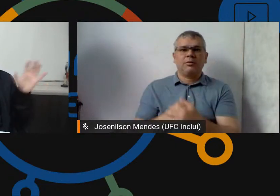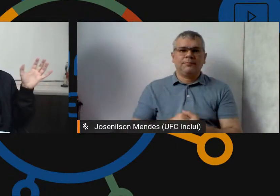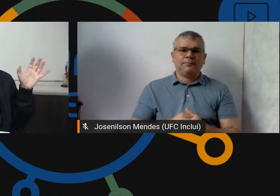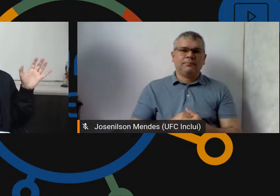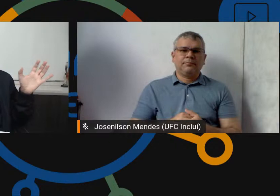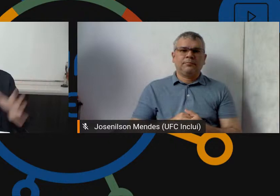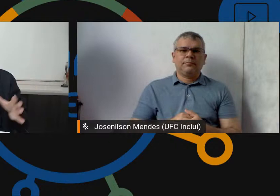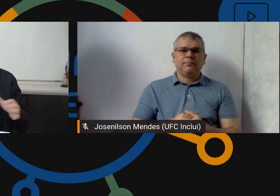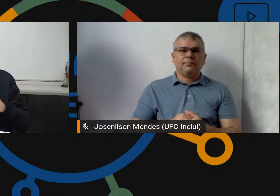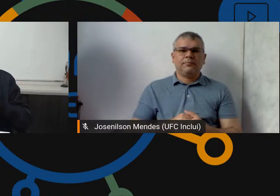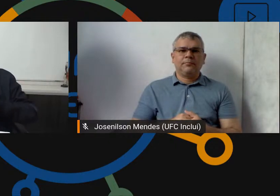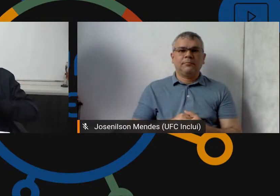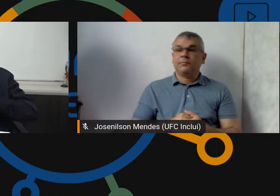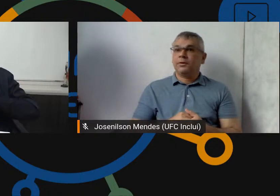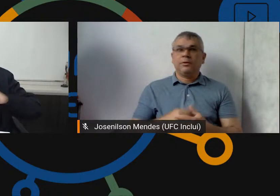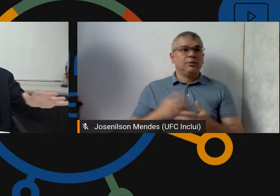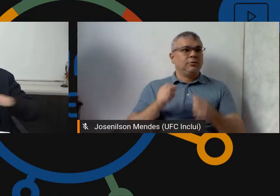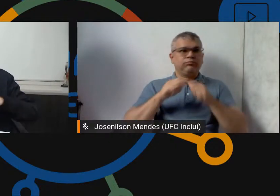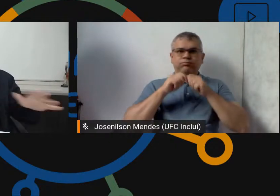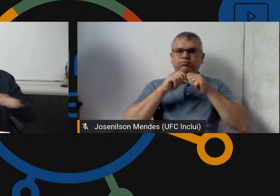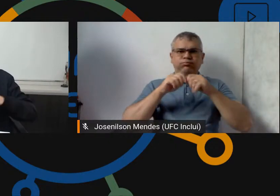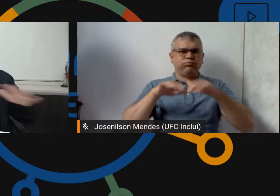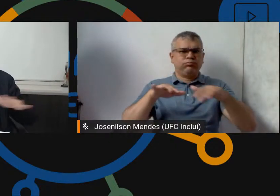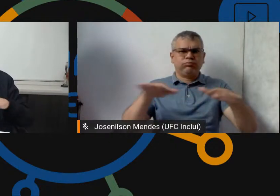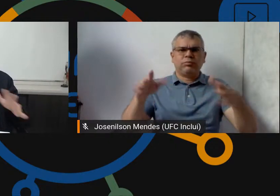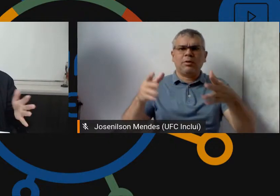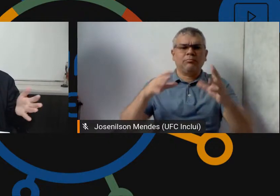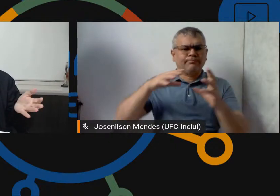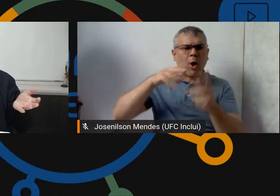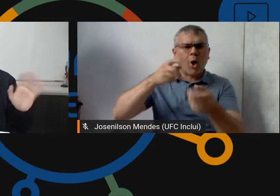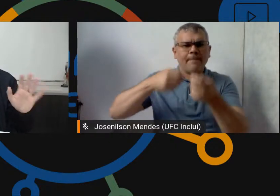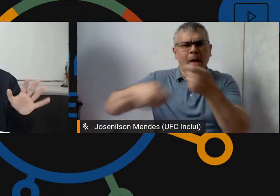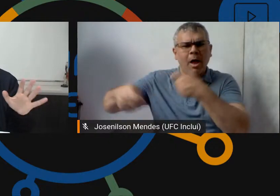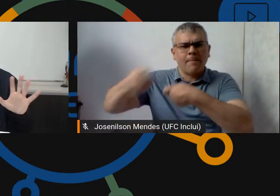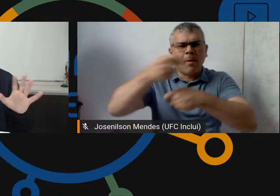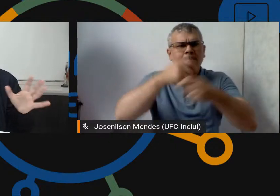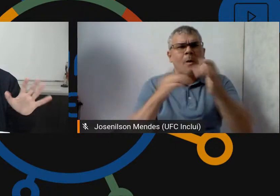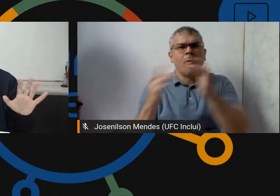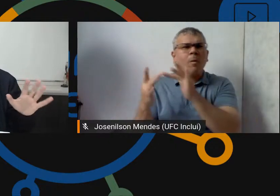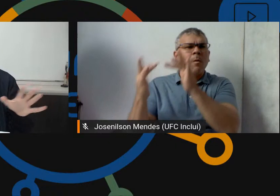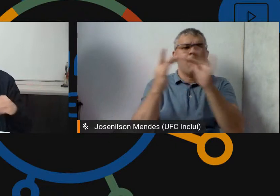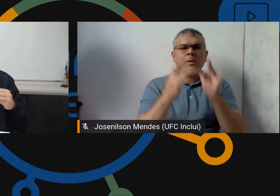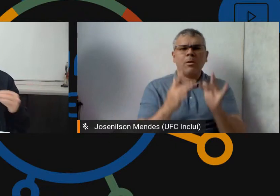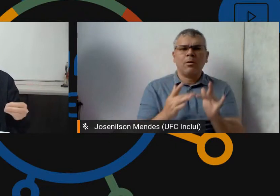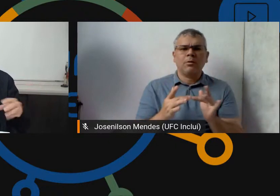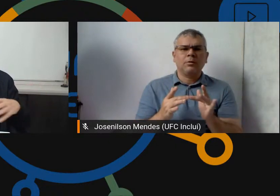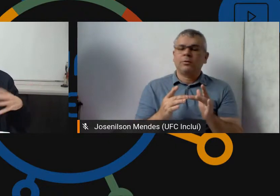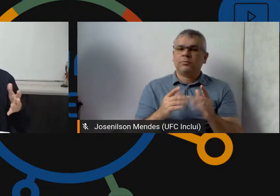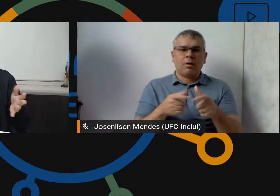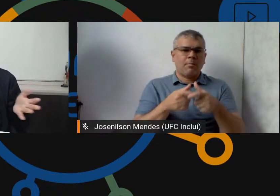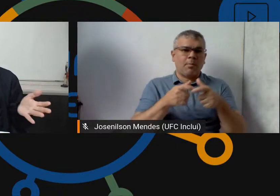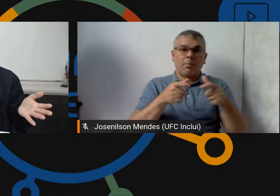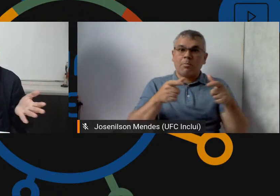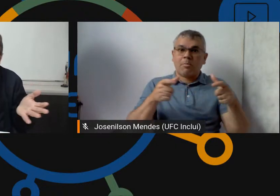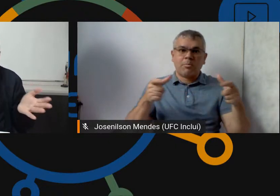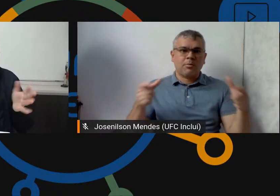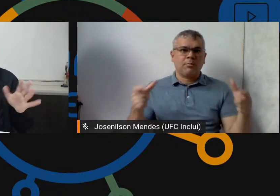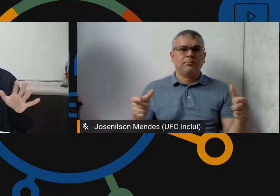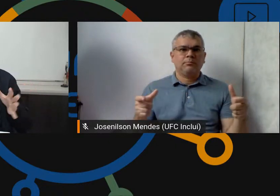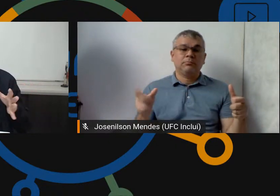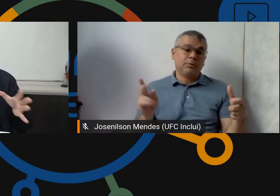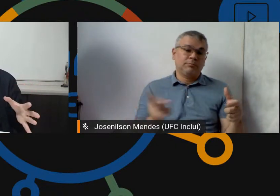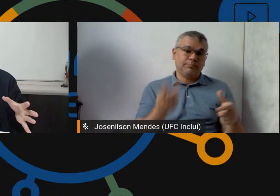E a globalização foi chegando, e é óbvio que vai globalizar cada vez mais. Então, é um negócio que não era o desejo de muita gente, mas aconteceu.